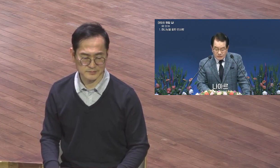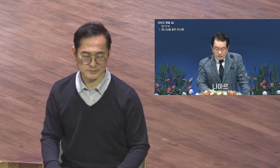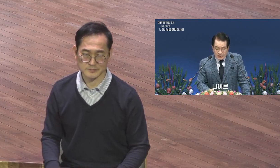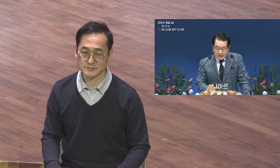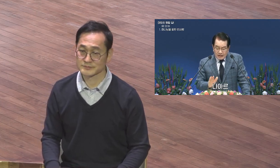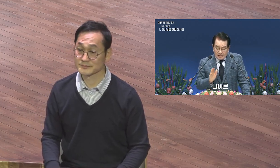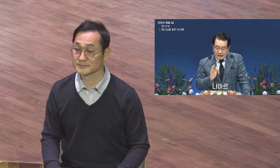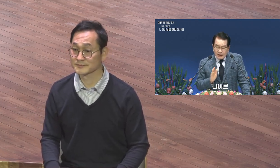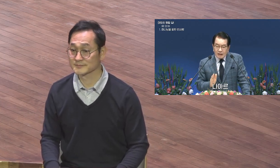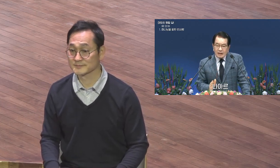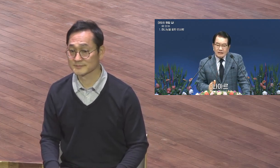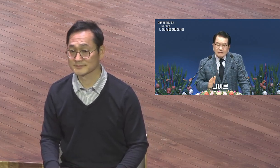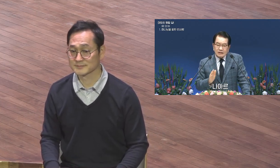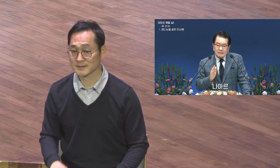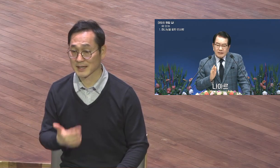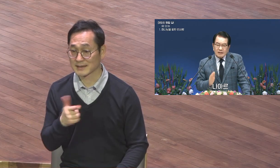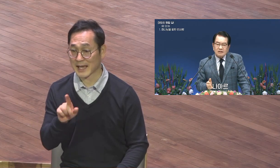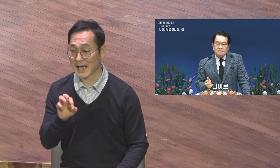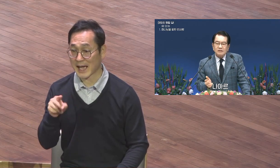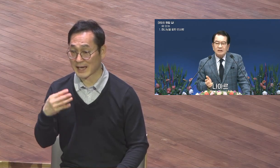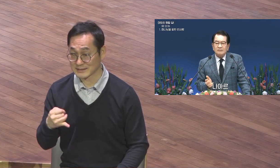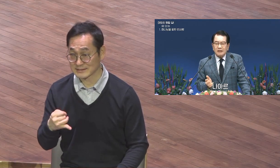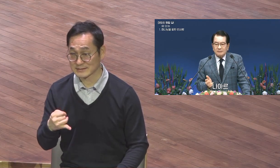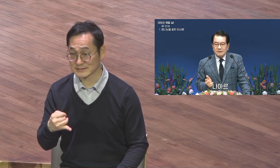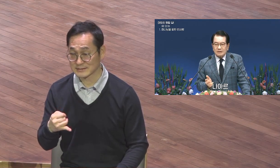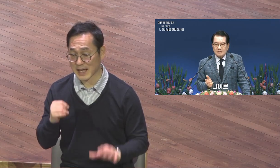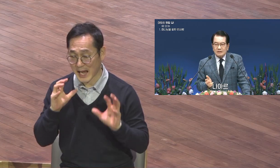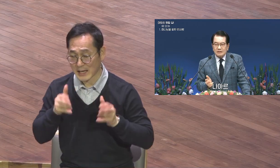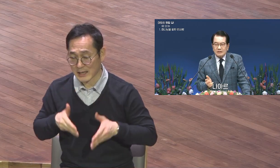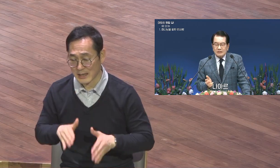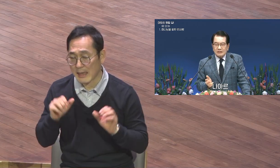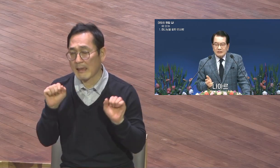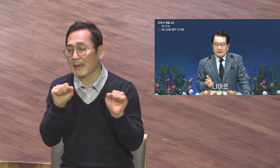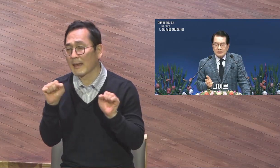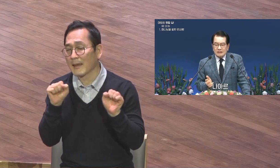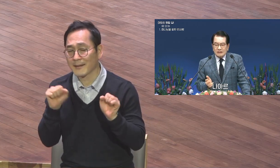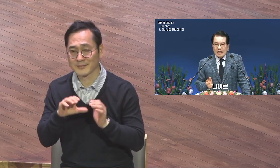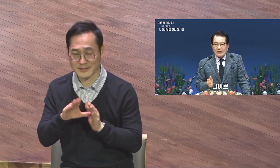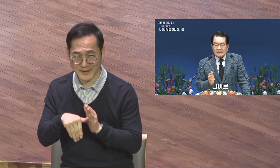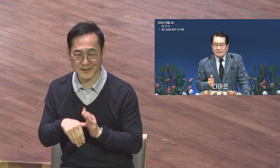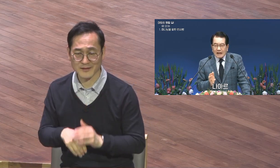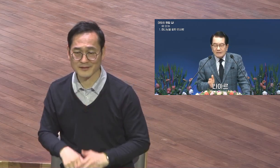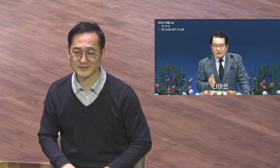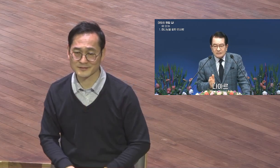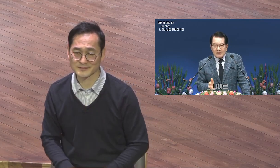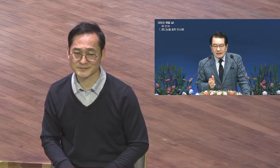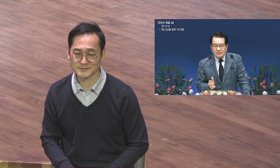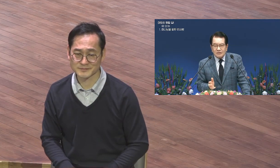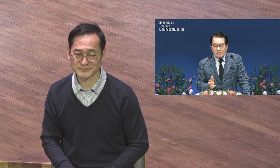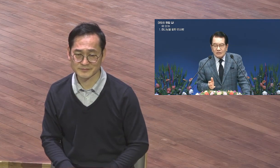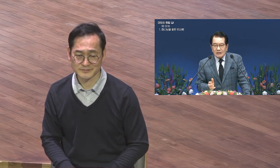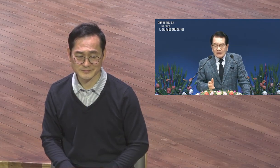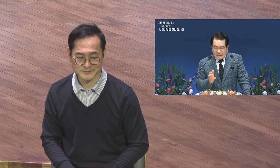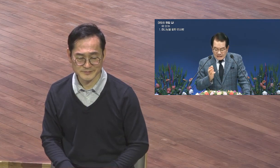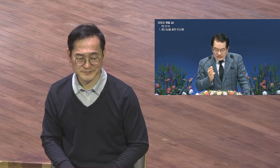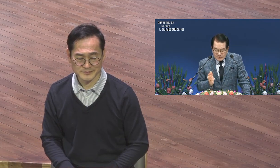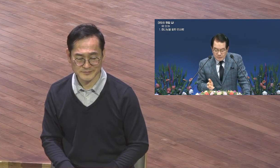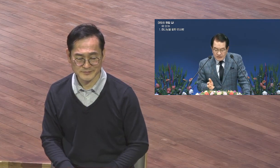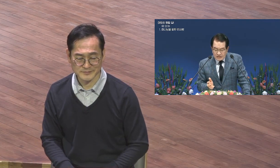나하르란 말은요 태어난 지 얼마 안 된 젖먹이를 말합니다. 아이 말이 무슨 말인가 하면요